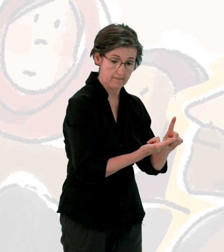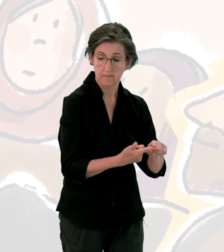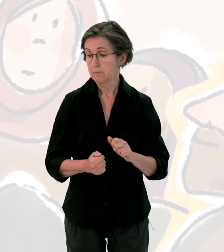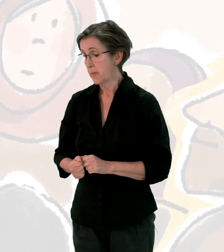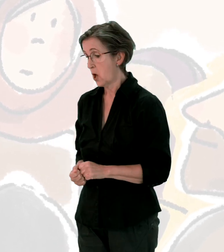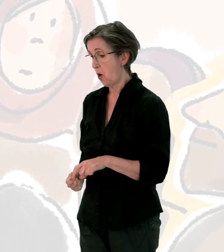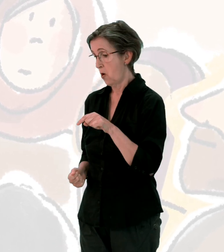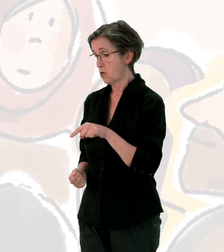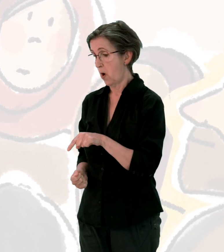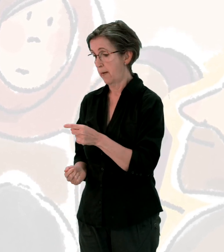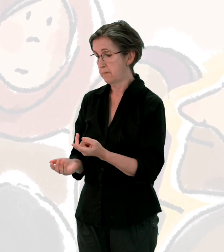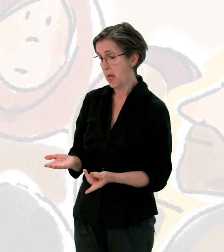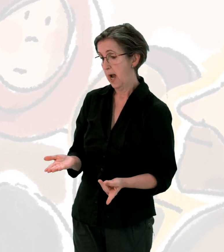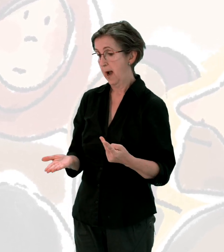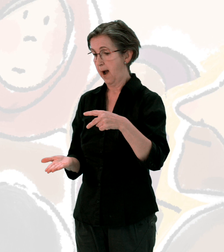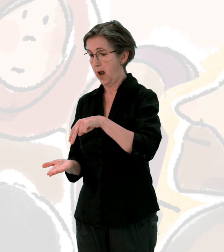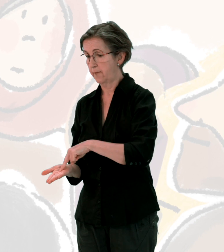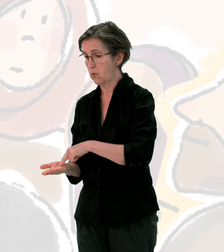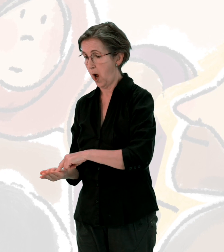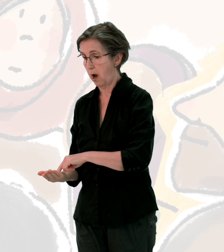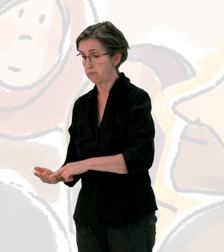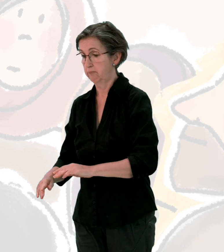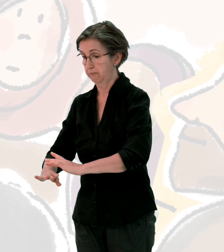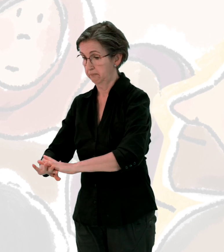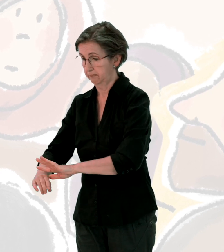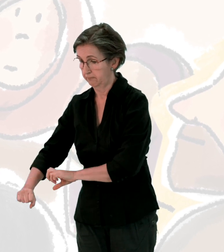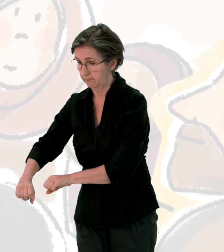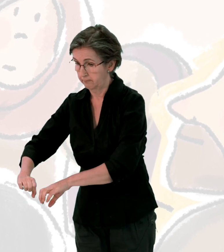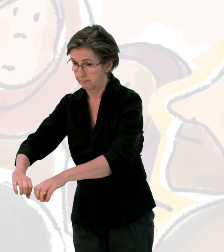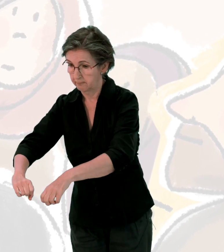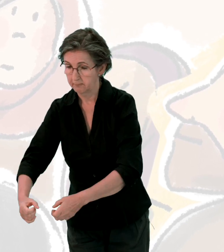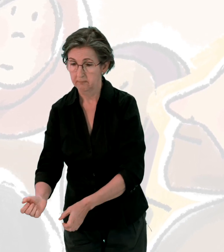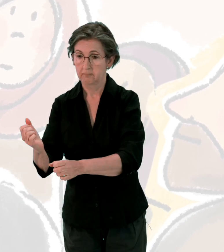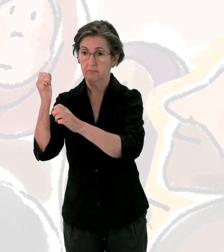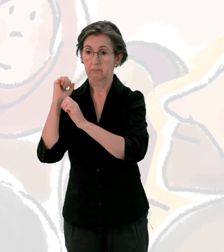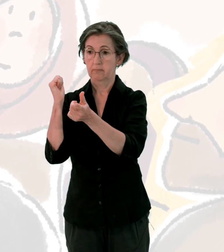ou lui dire : « Lève-toi, prends ta natte et marche » ?